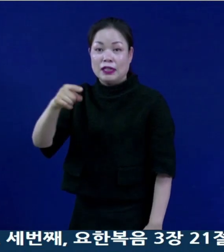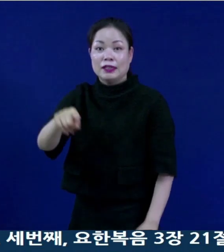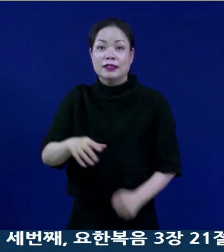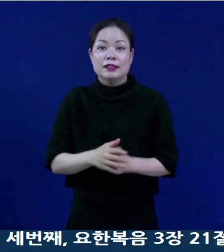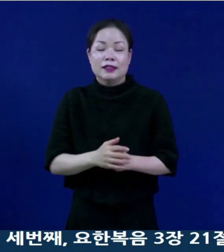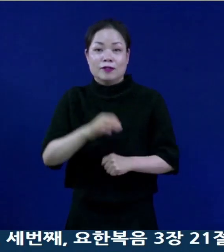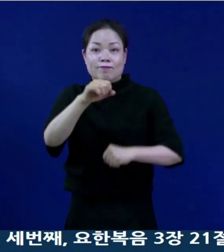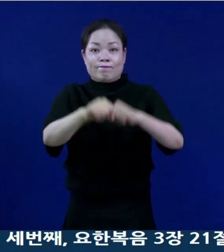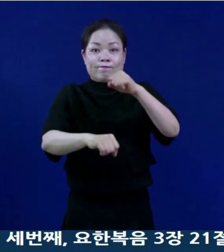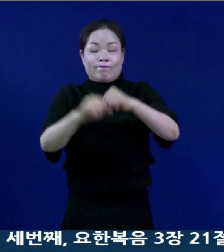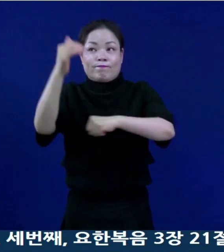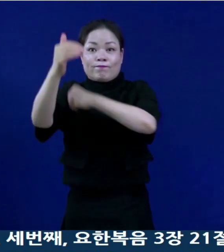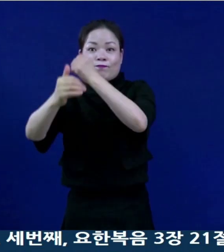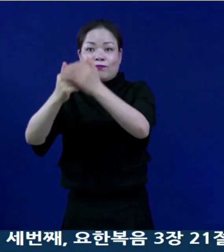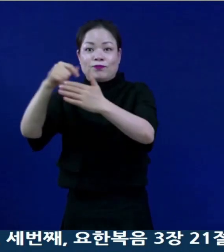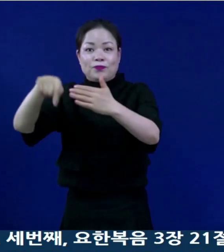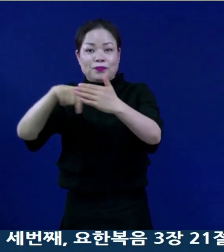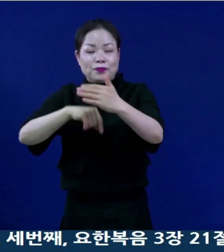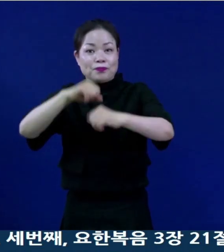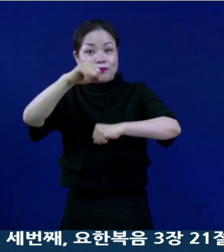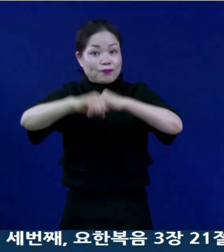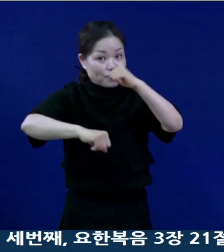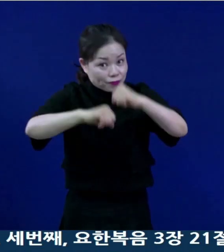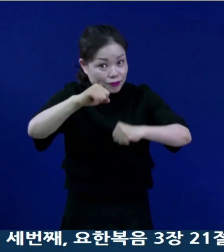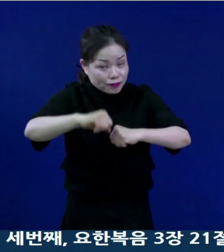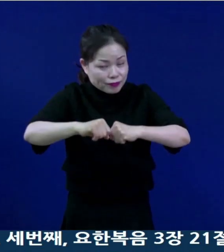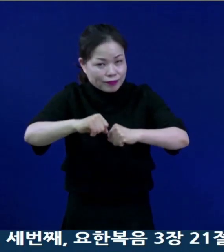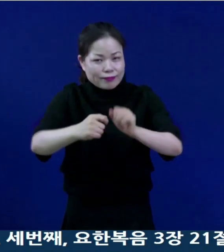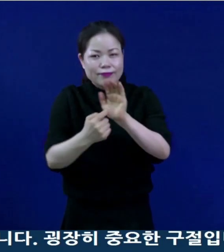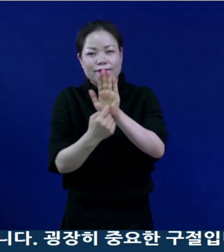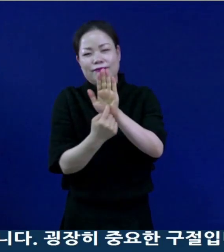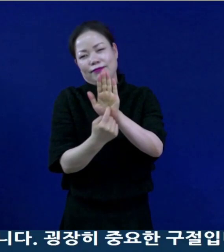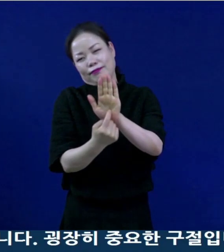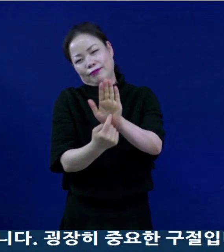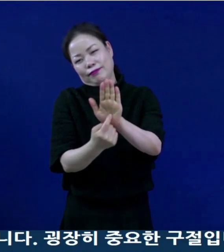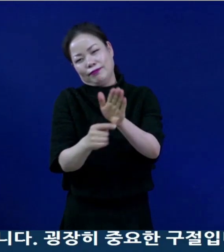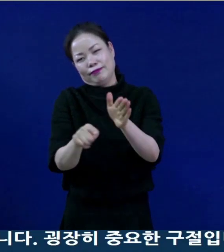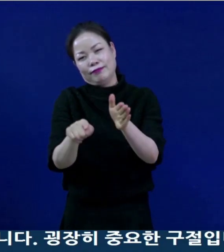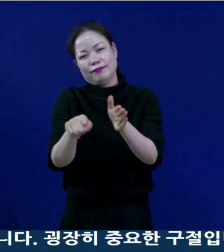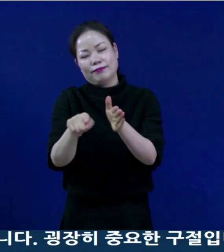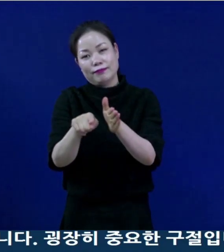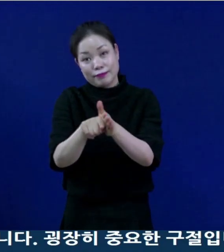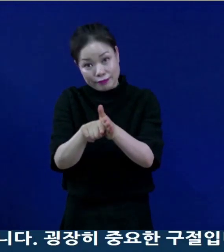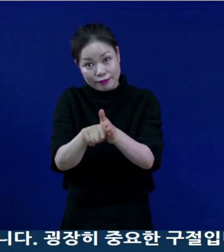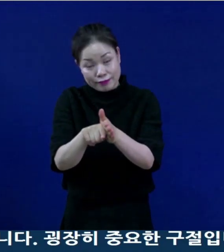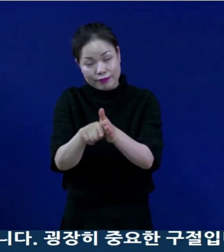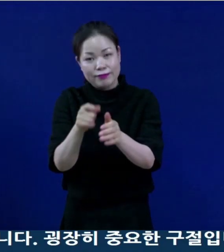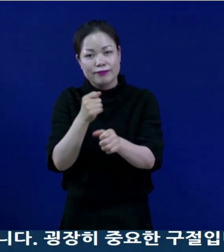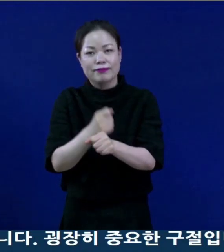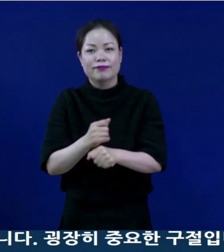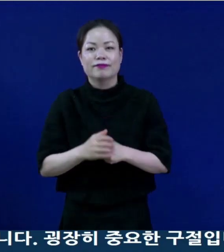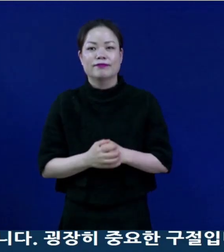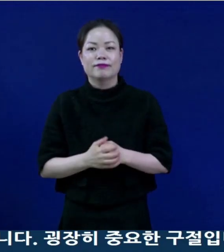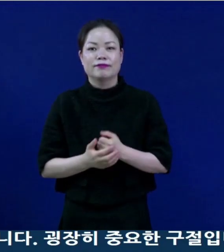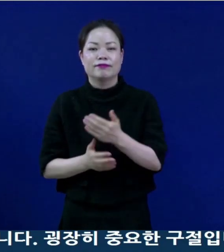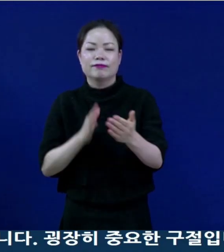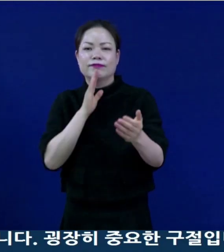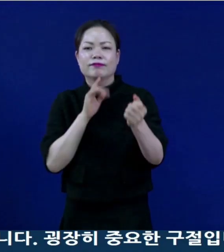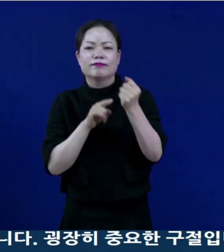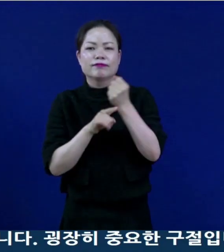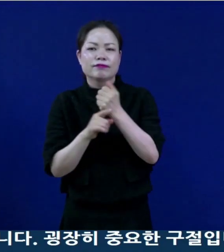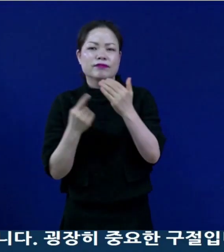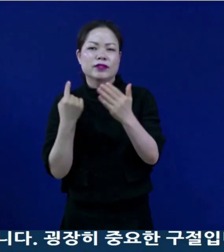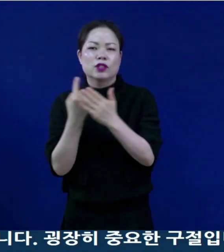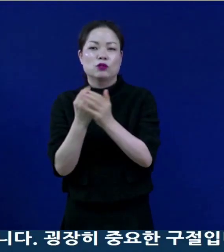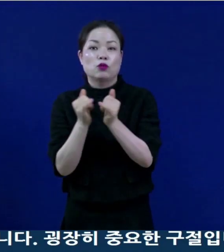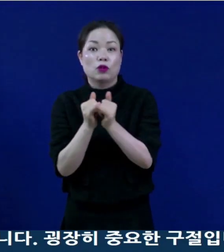그 행위가 하나님 안에서 행한 것임을 나타내려 함이라 하시니라. 여러분, 진리에